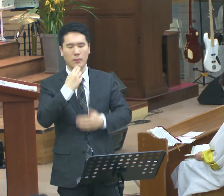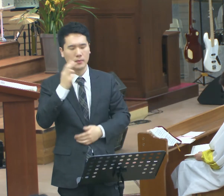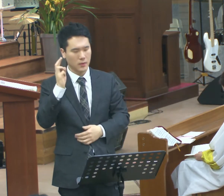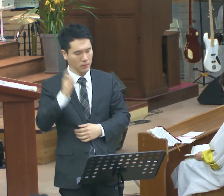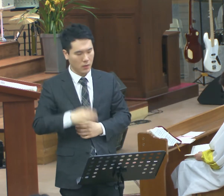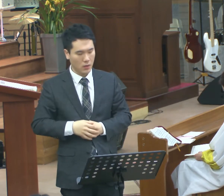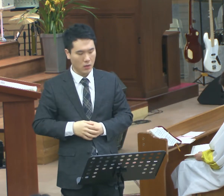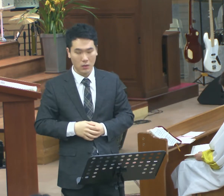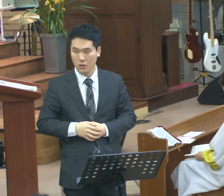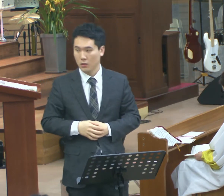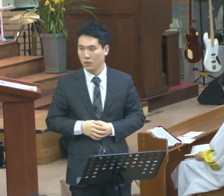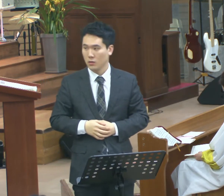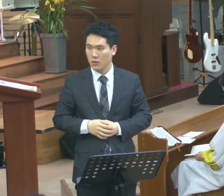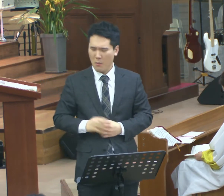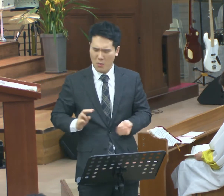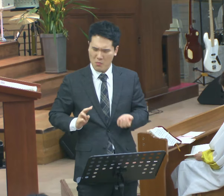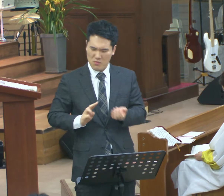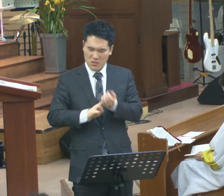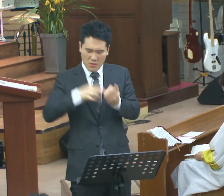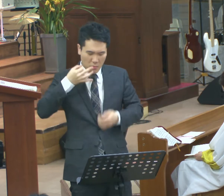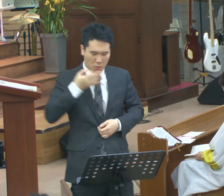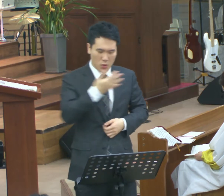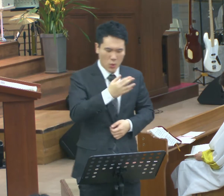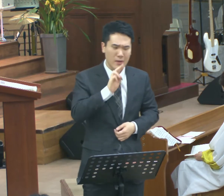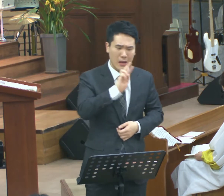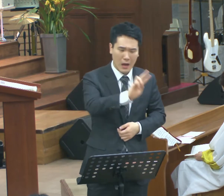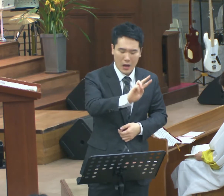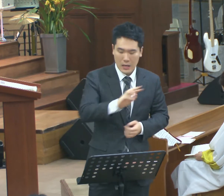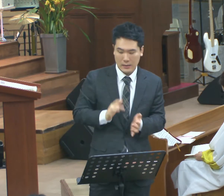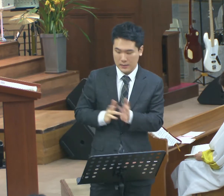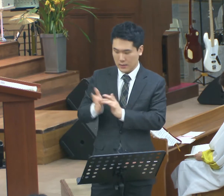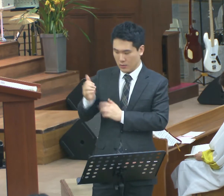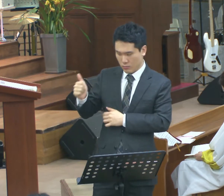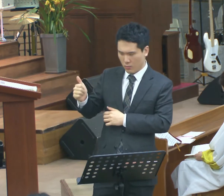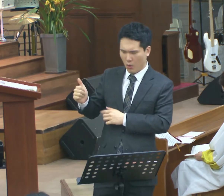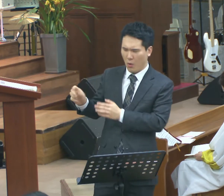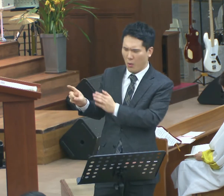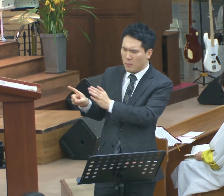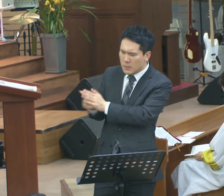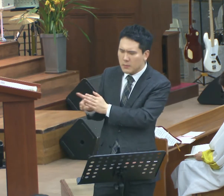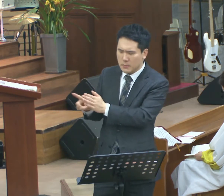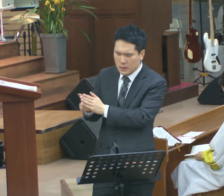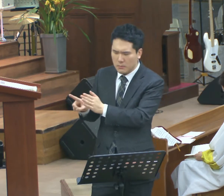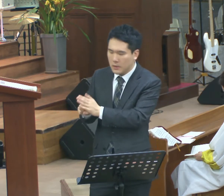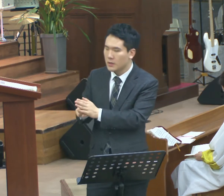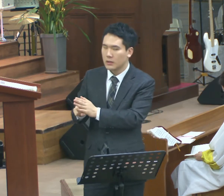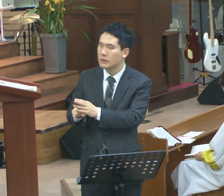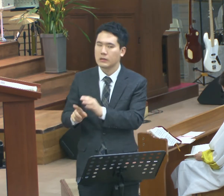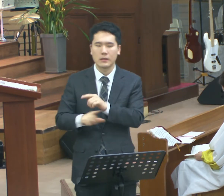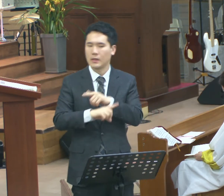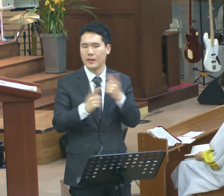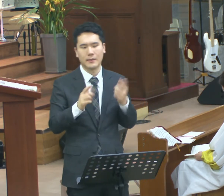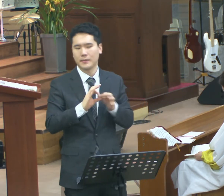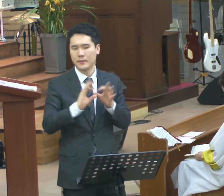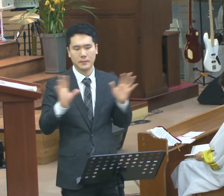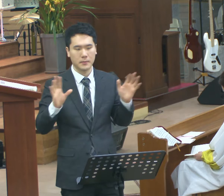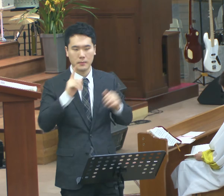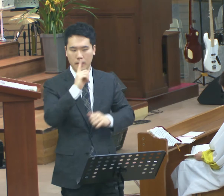마음의 문을 여는 건 아니다. 그런 생각이 있었던 것이죠. 과거에 광야 백성들이